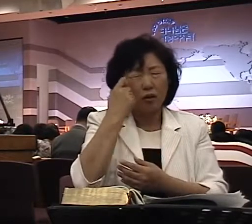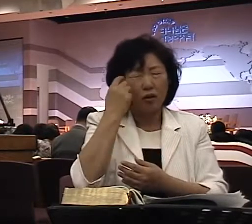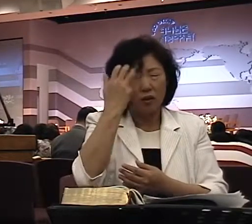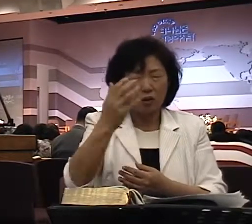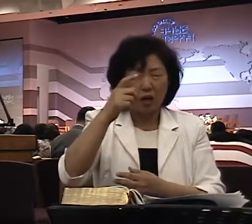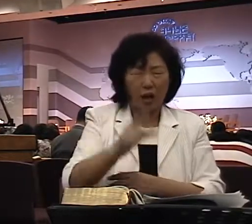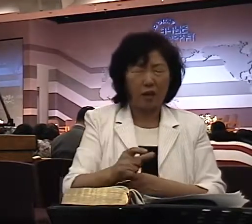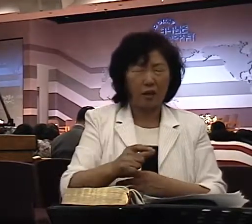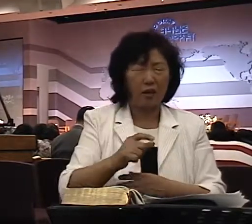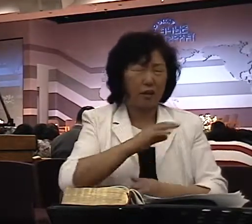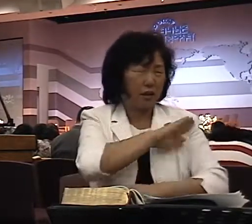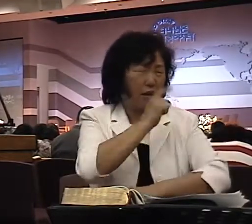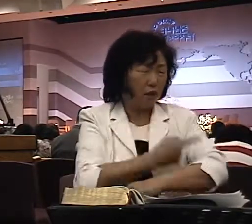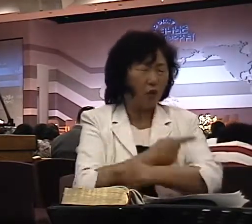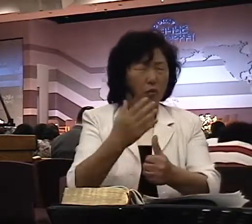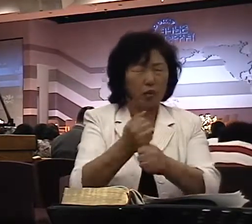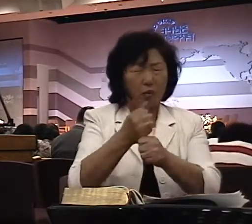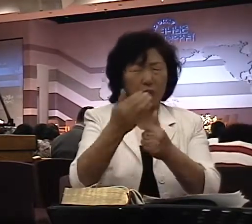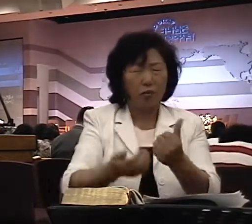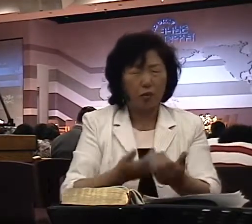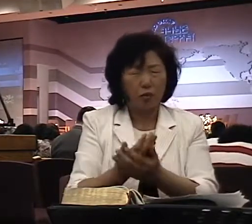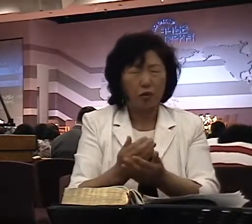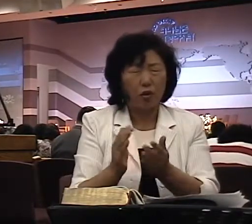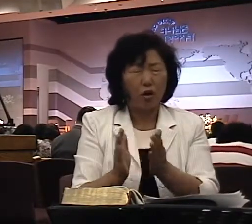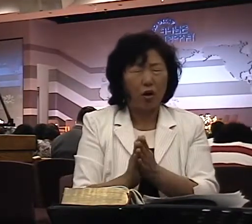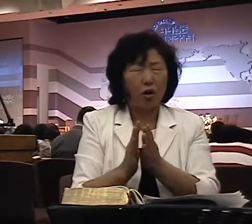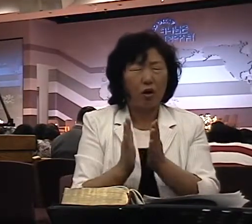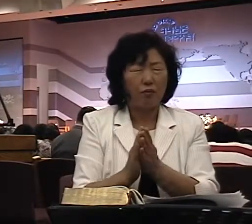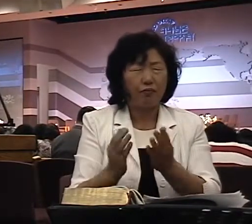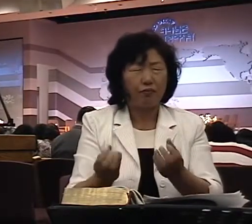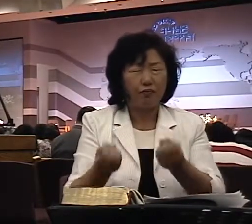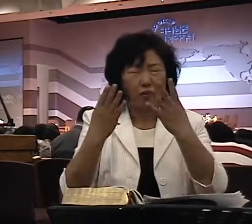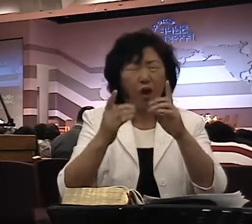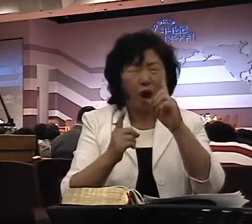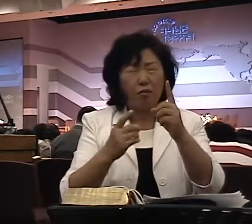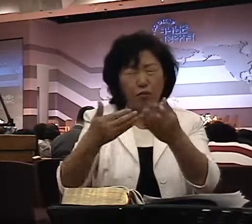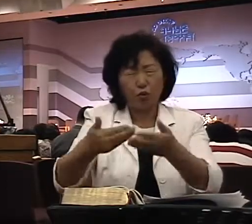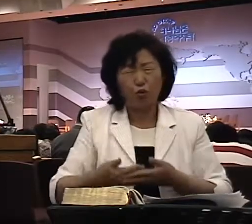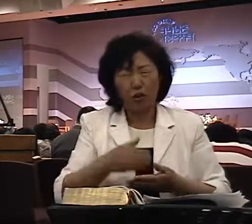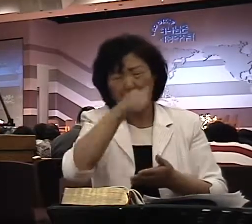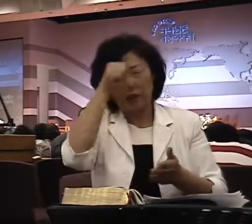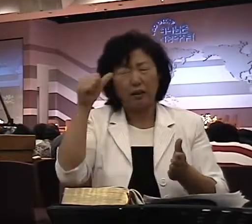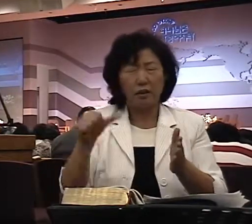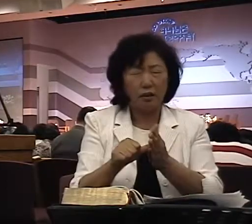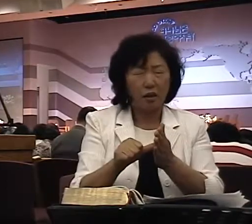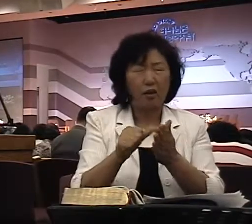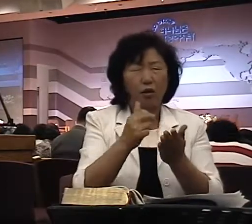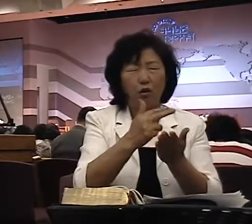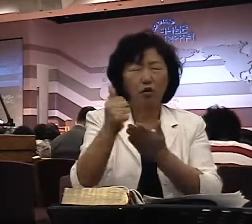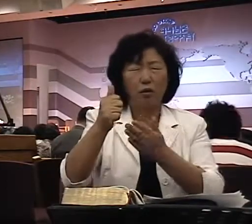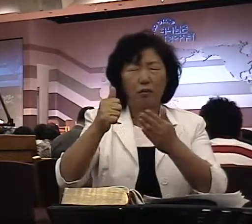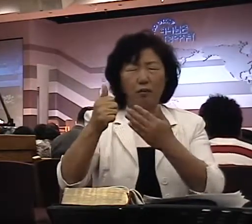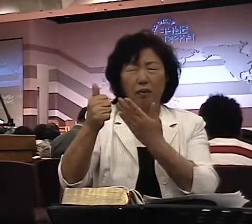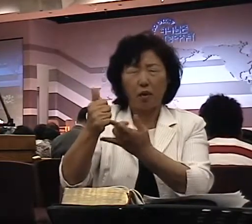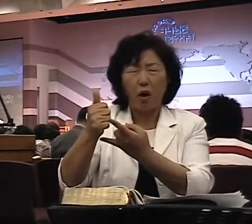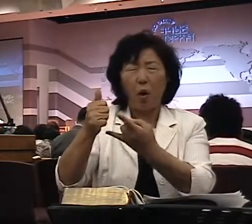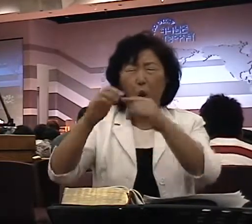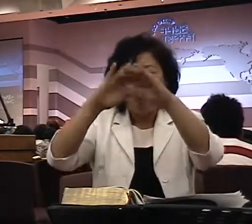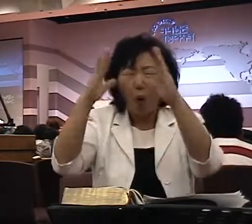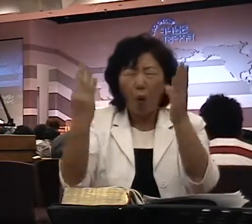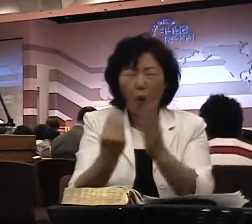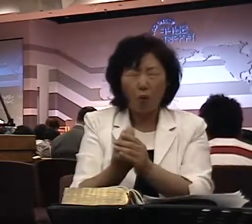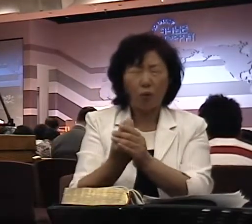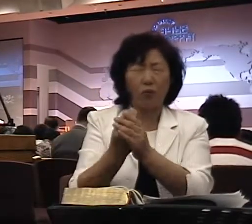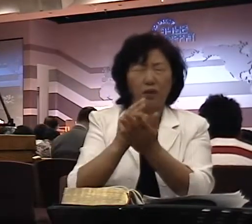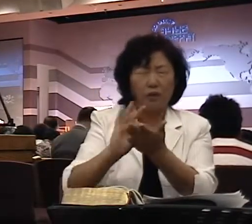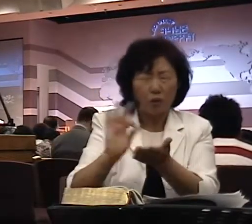능력으로 붙잡아 주시옵소서. 할렐루야. 한 번 주어진 인생, 그래서 주님께 온전히 사용될 수 있는